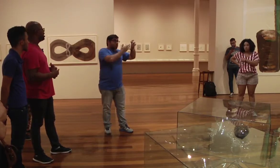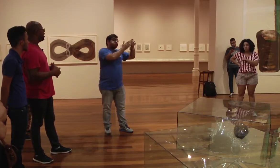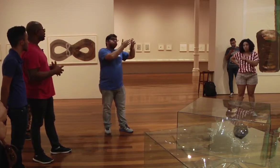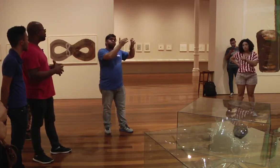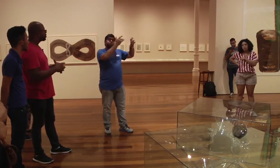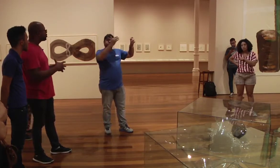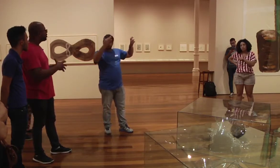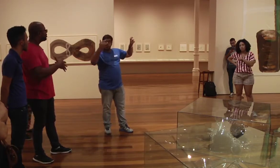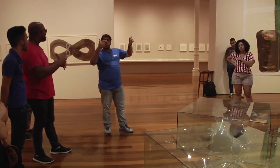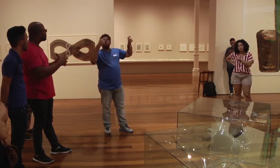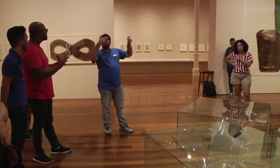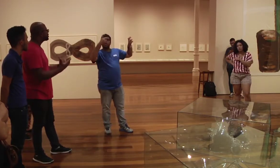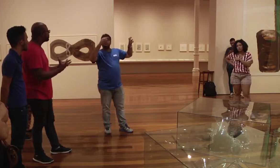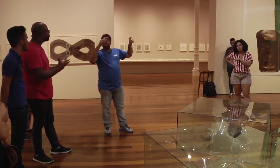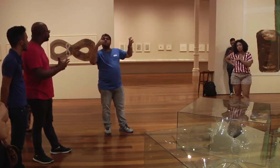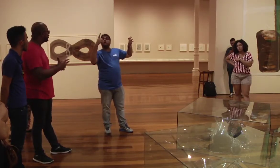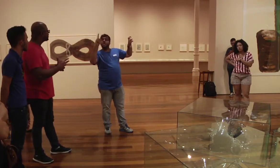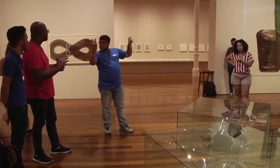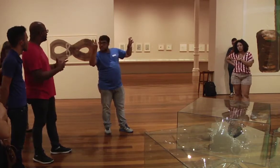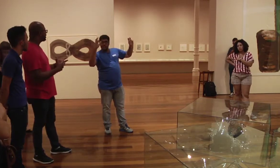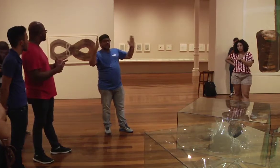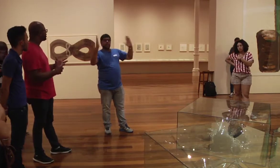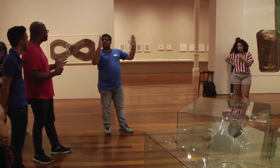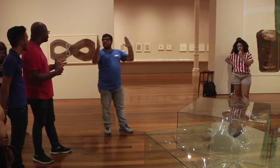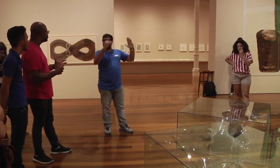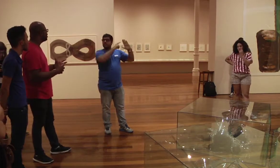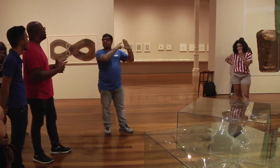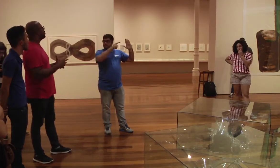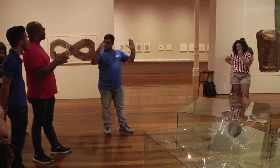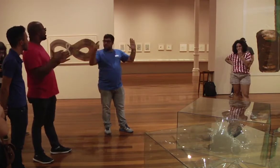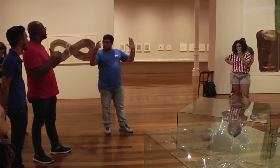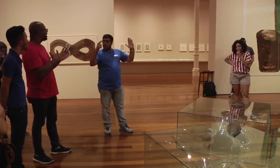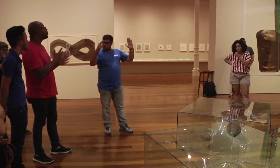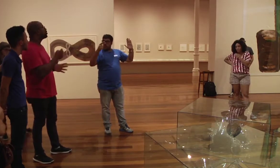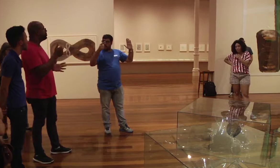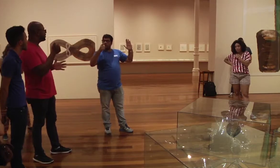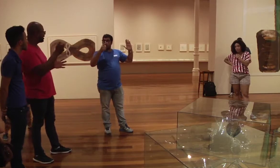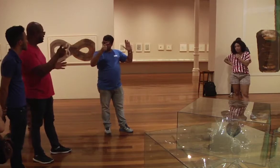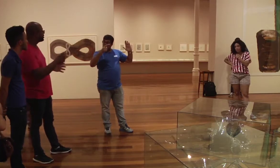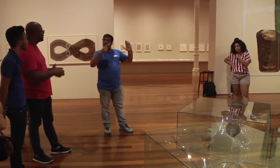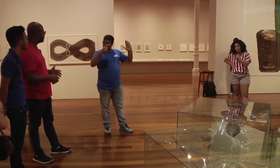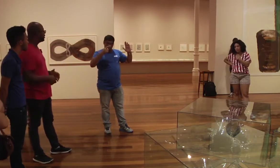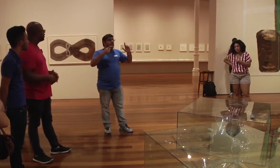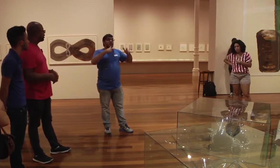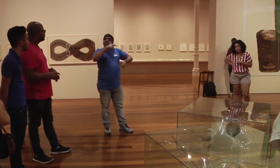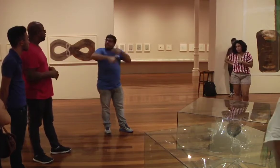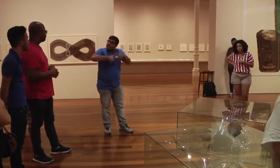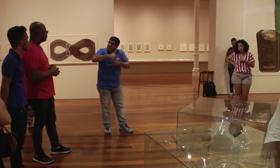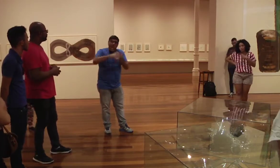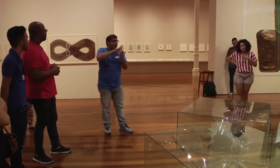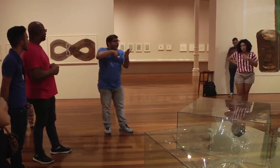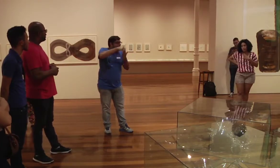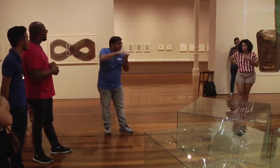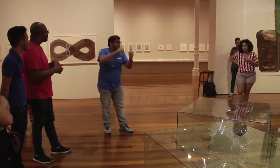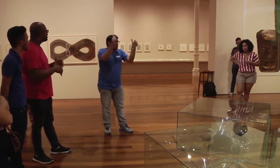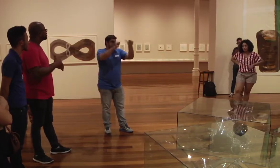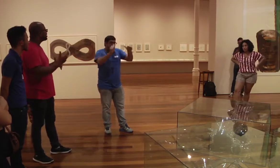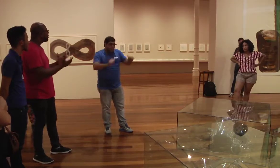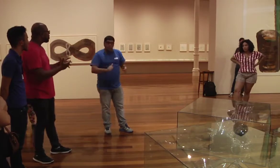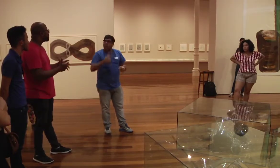Ele começou na parte da pintura em 75 e foi até 2015. E trabalhando sempre com a